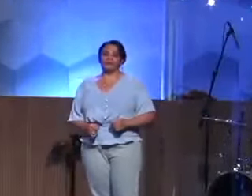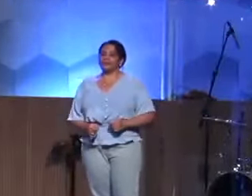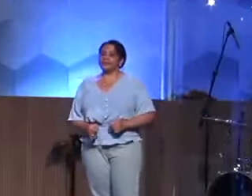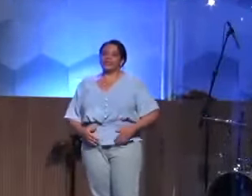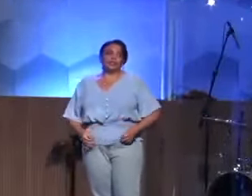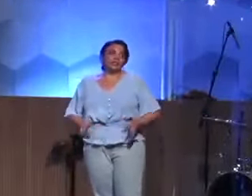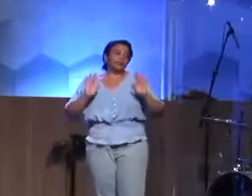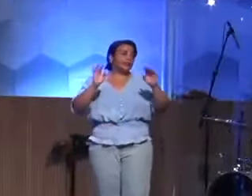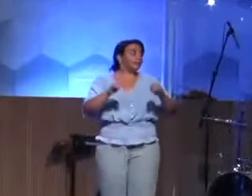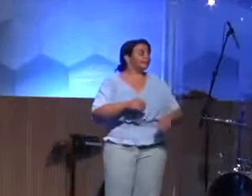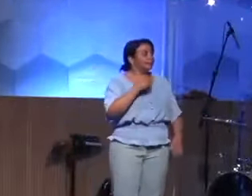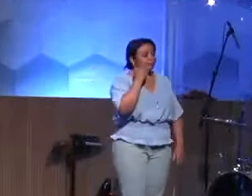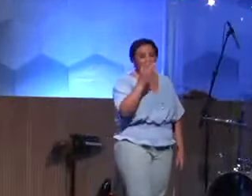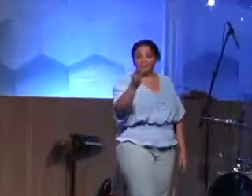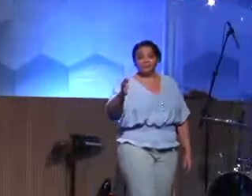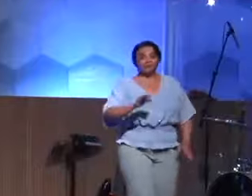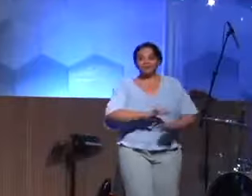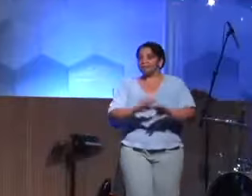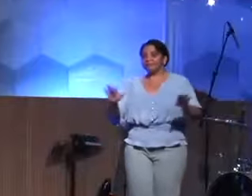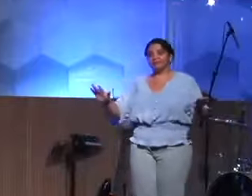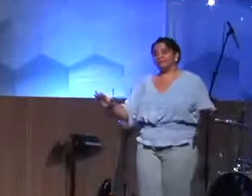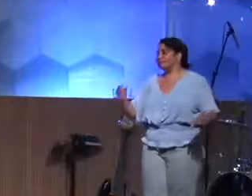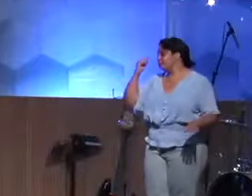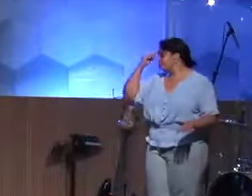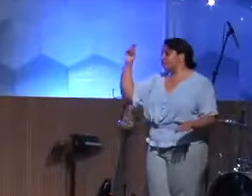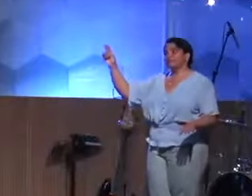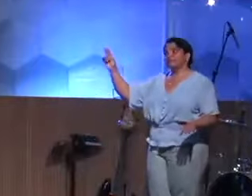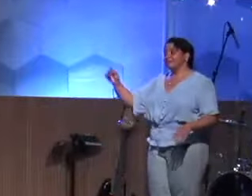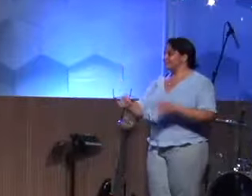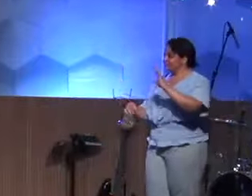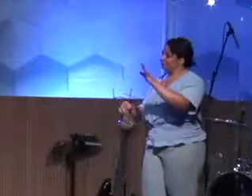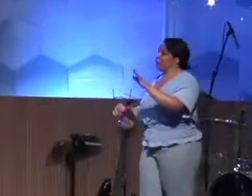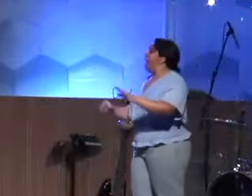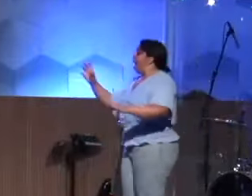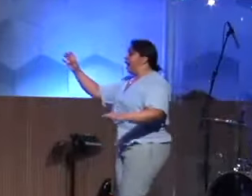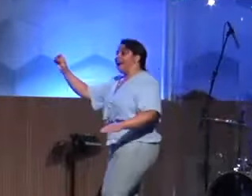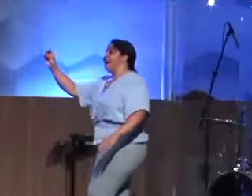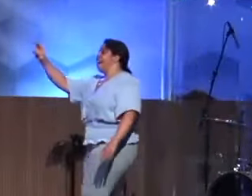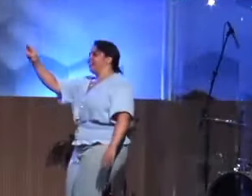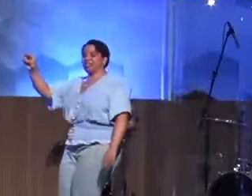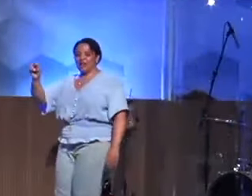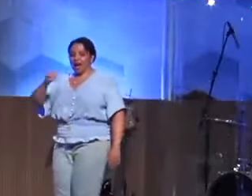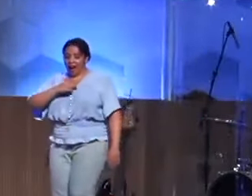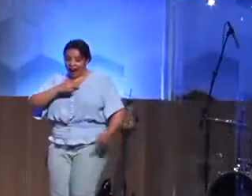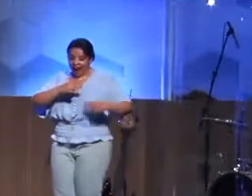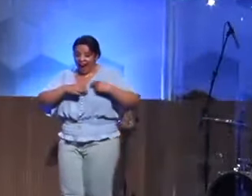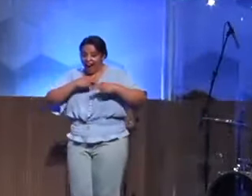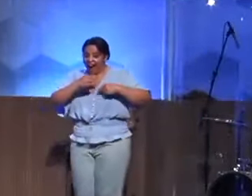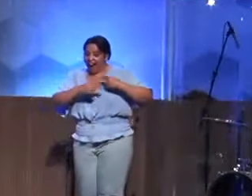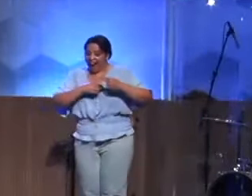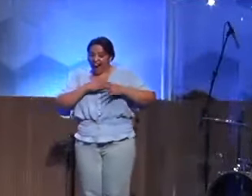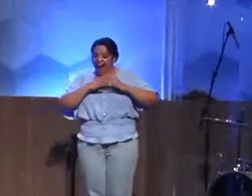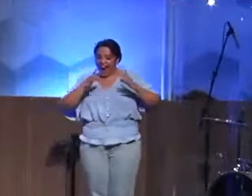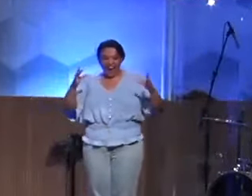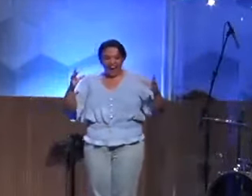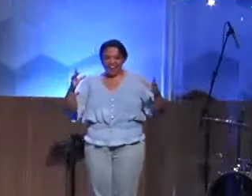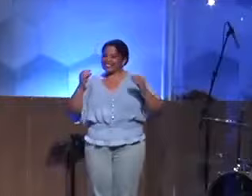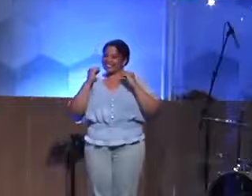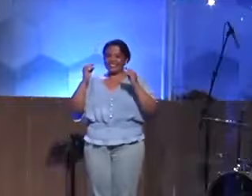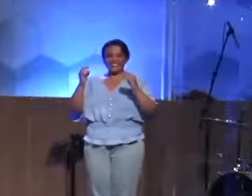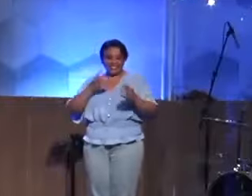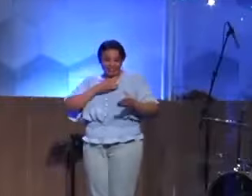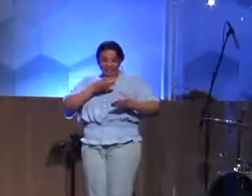Deus o dinheiro não vai comprar a Deus o que Deus quer é um coração apaixonado pela sua obra apaixonado